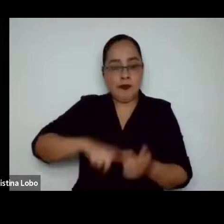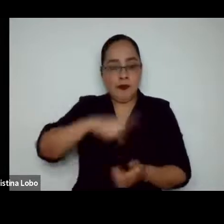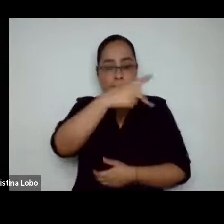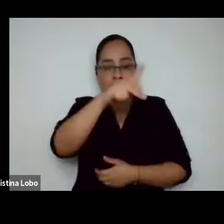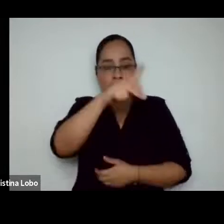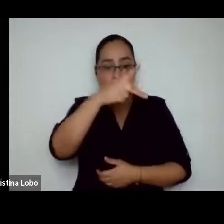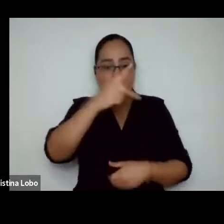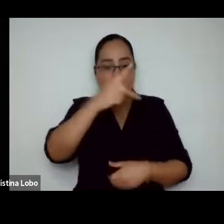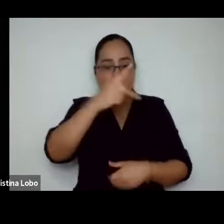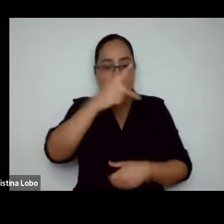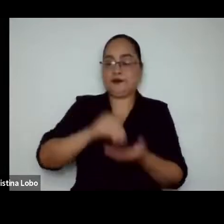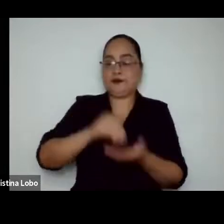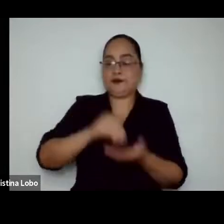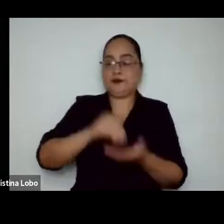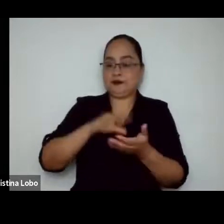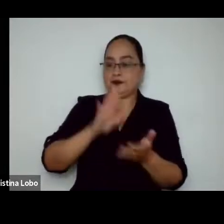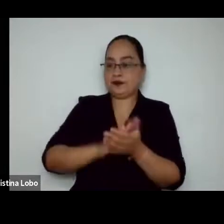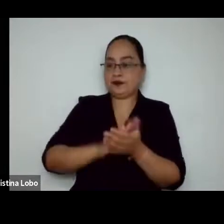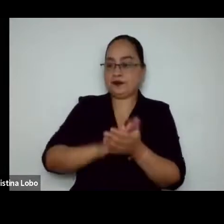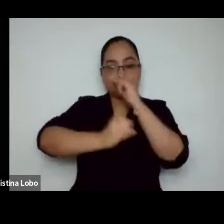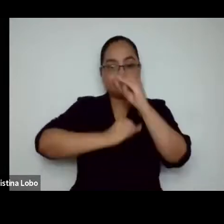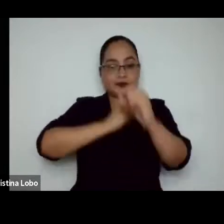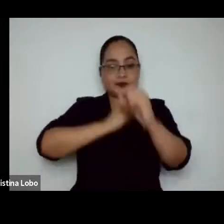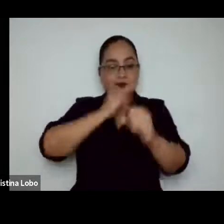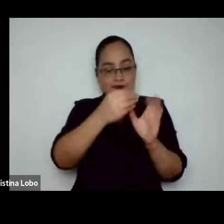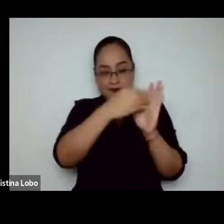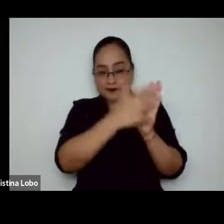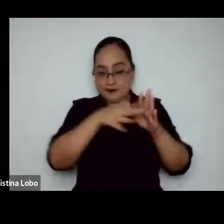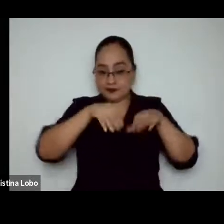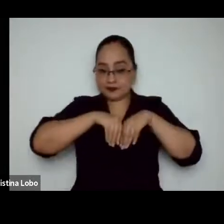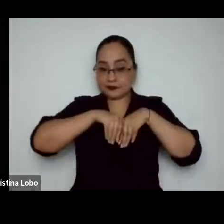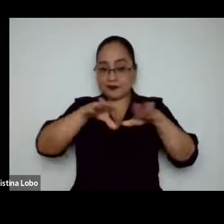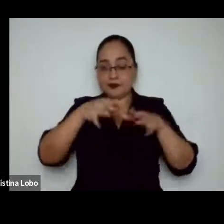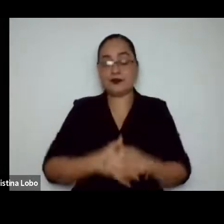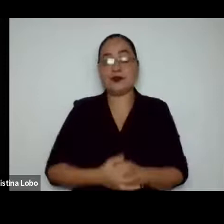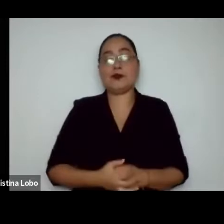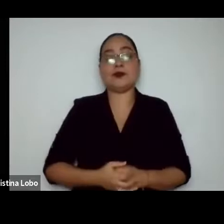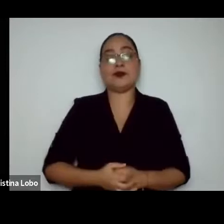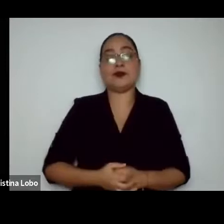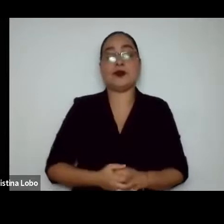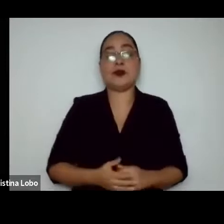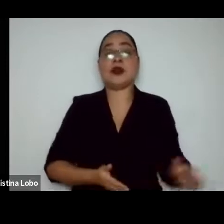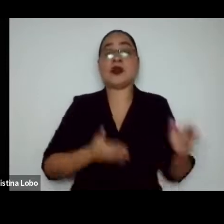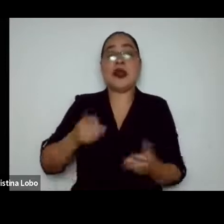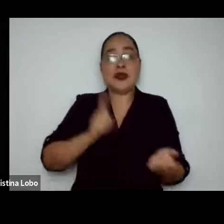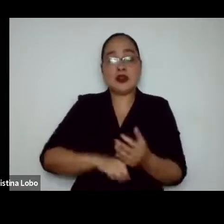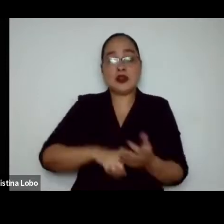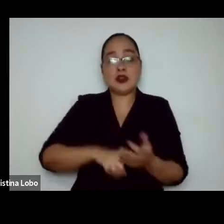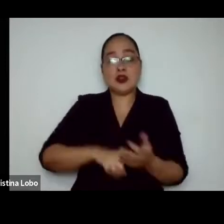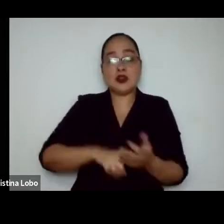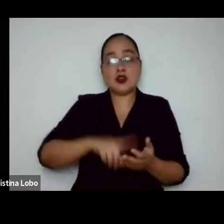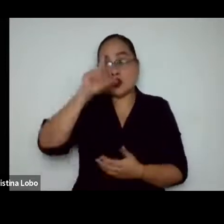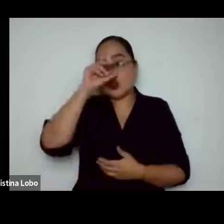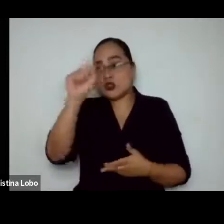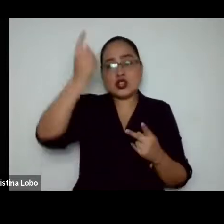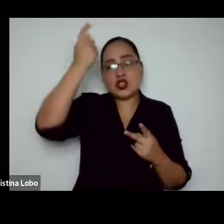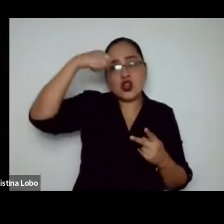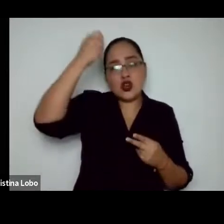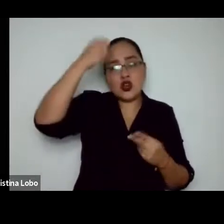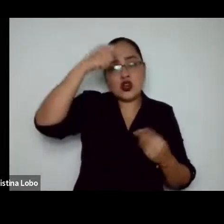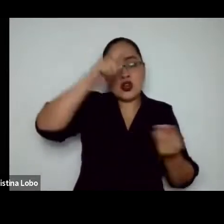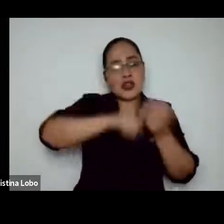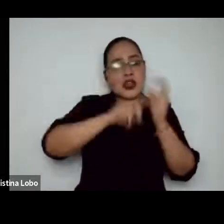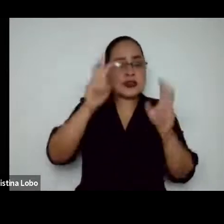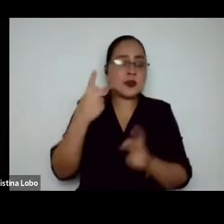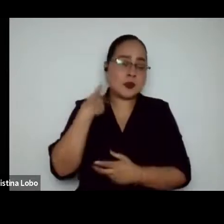están previstos en tratados internacionales, y que además las concepciones, las teorías políticas que